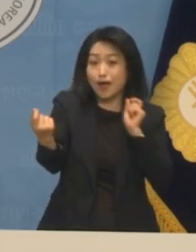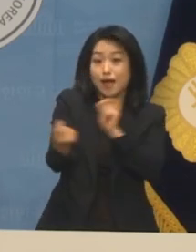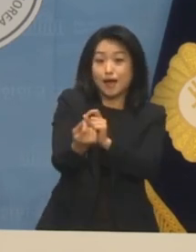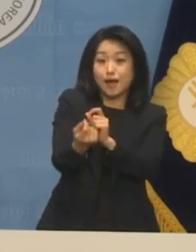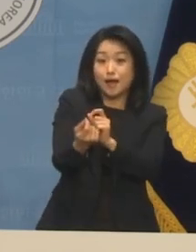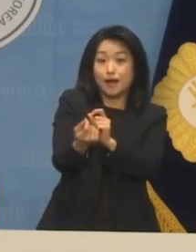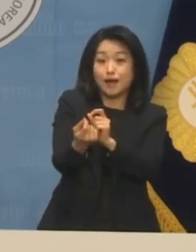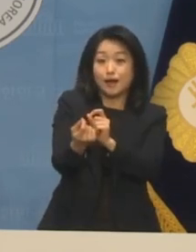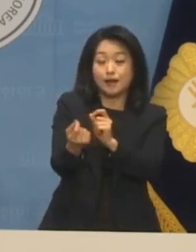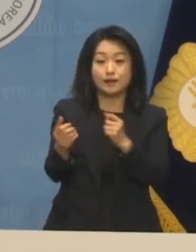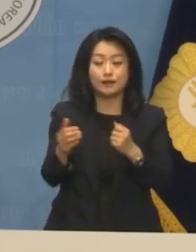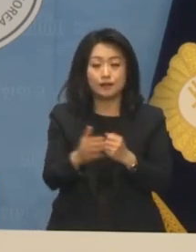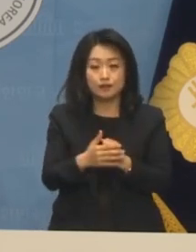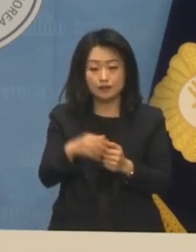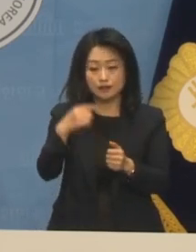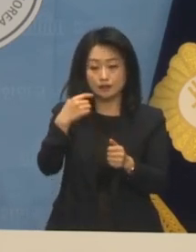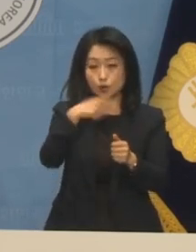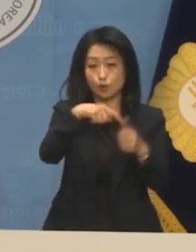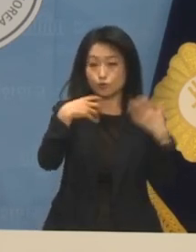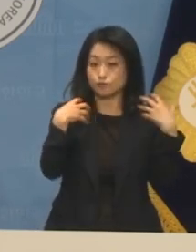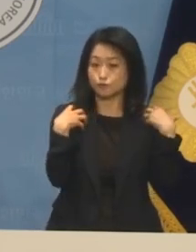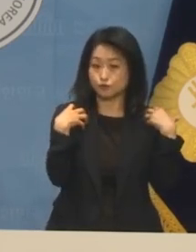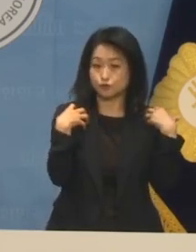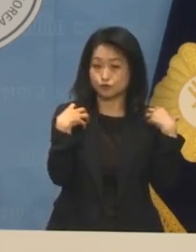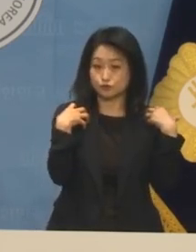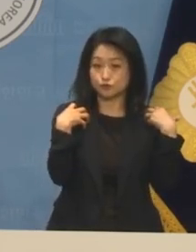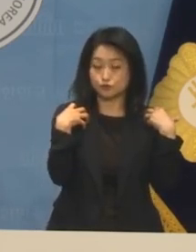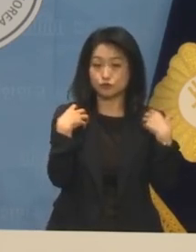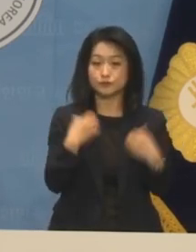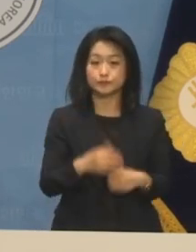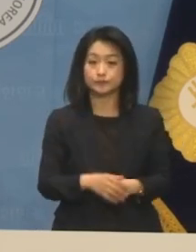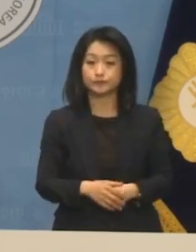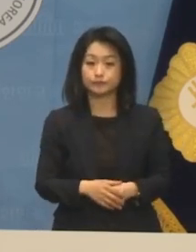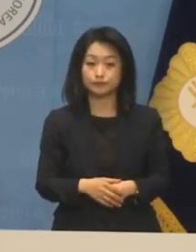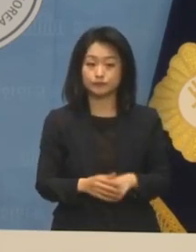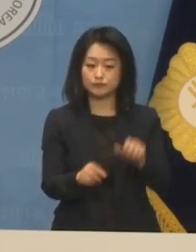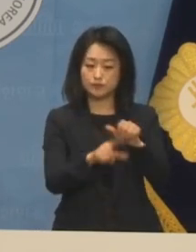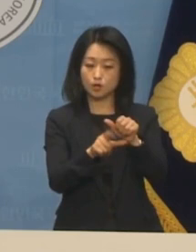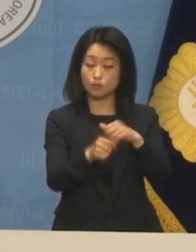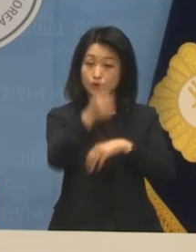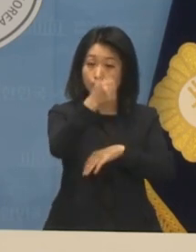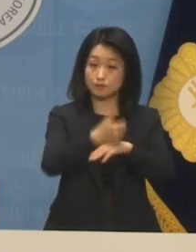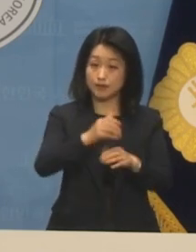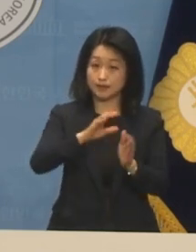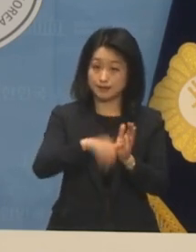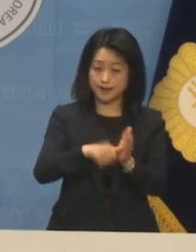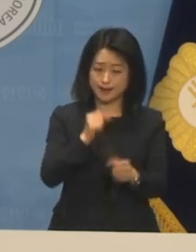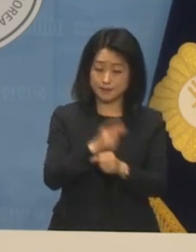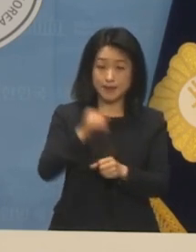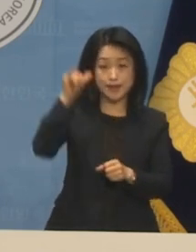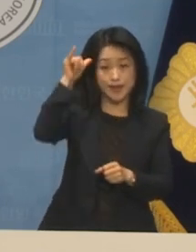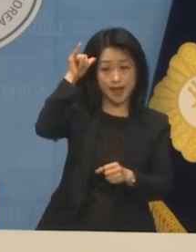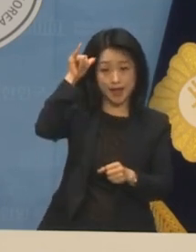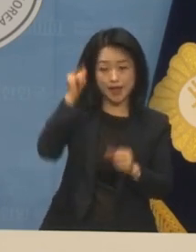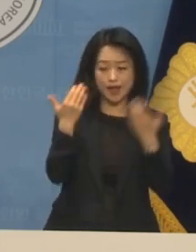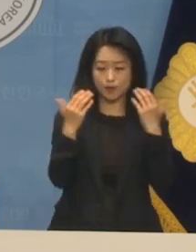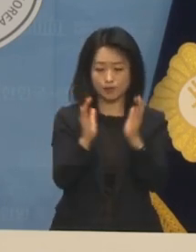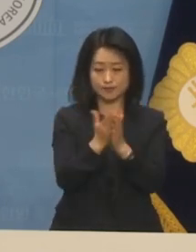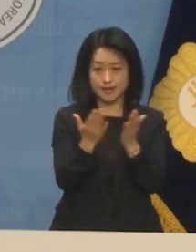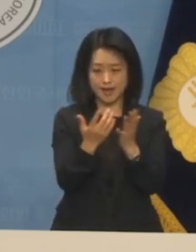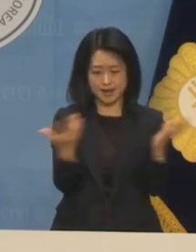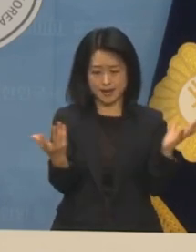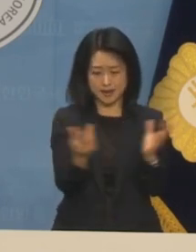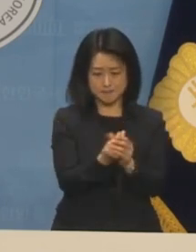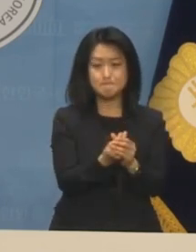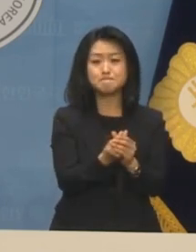상태입니다. 교육부가 공개한 예상 일정대로라면 5월 말은 이미 AI 디지털 교과서 개발이